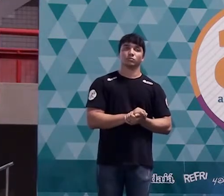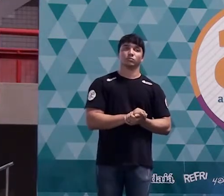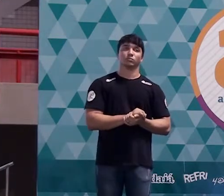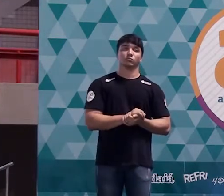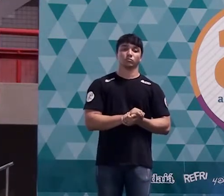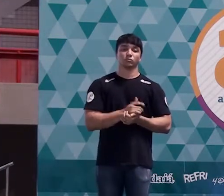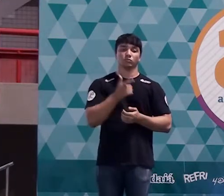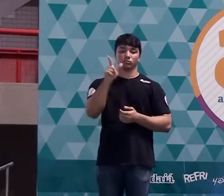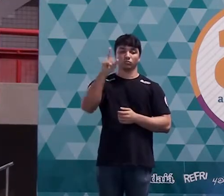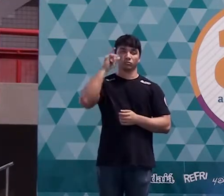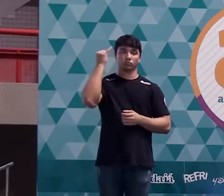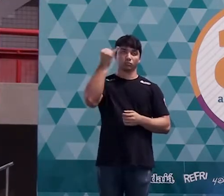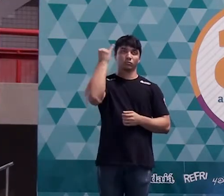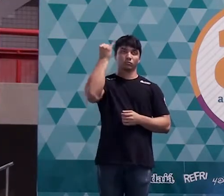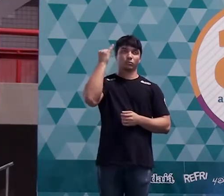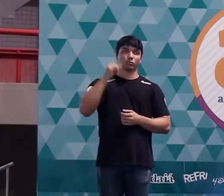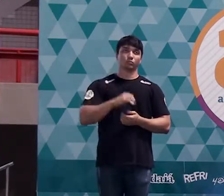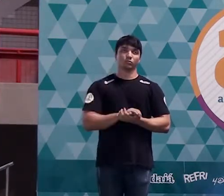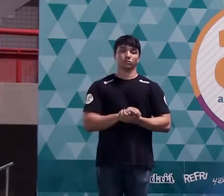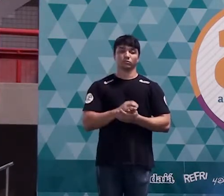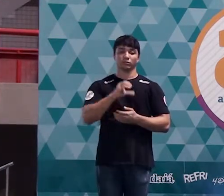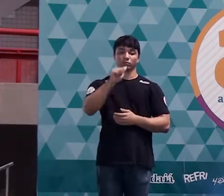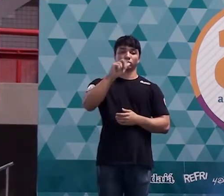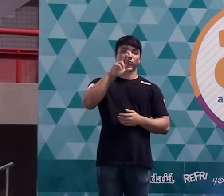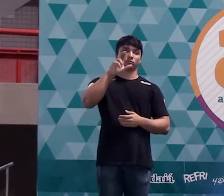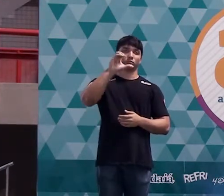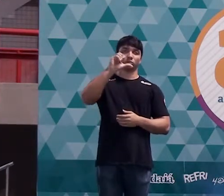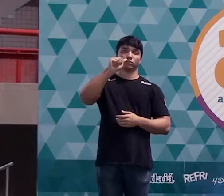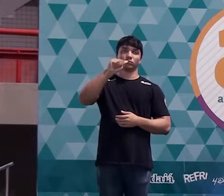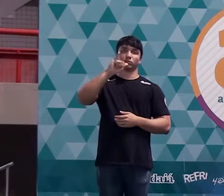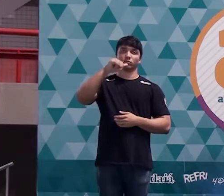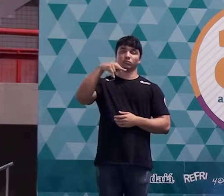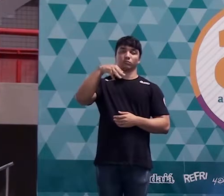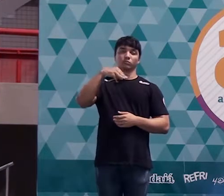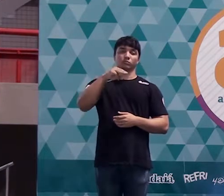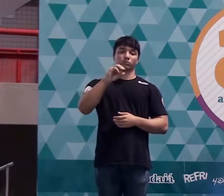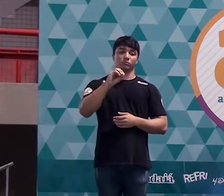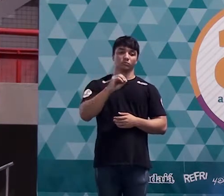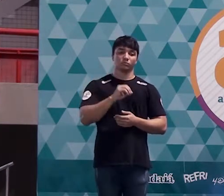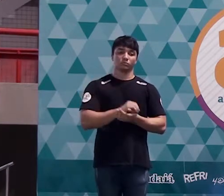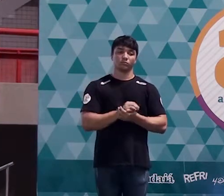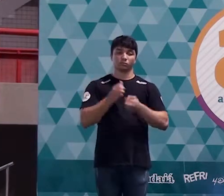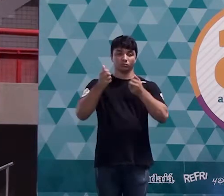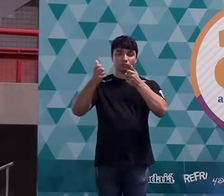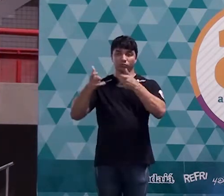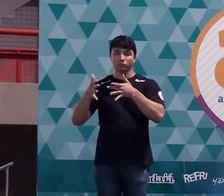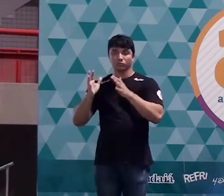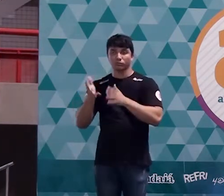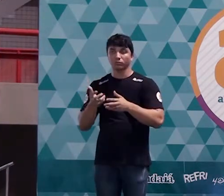Outro conceito importante, arcaísmo. Eu já expliquei para vocês hoje que